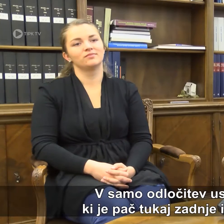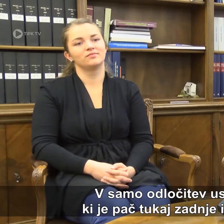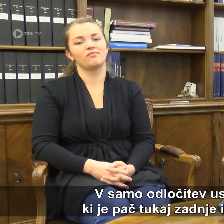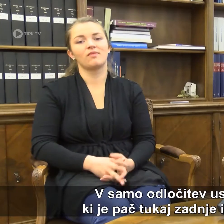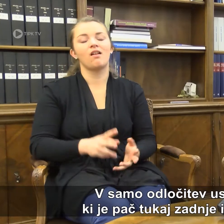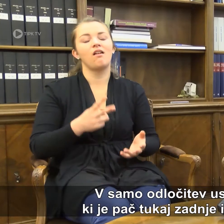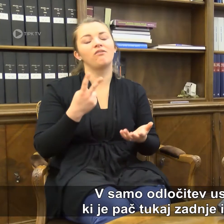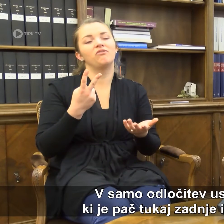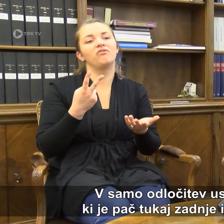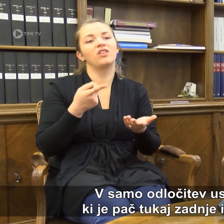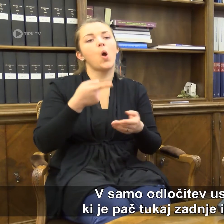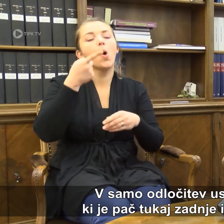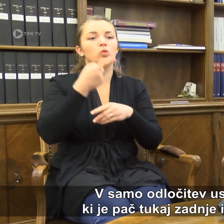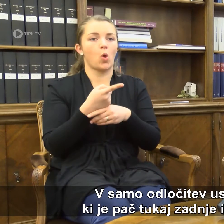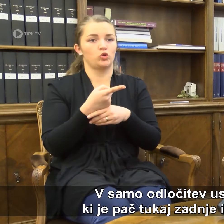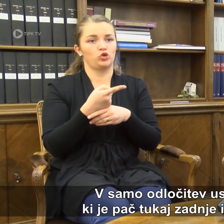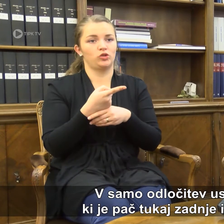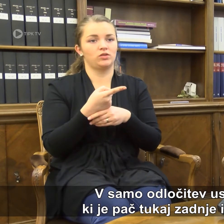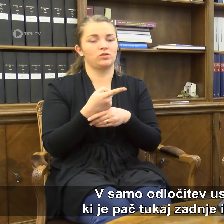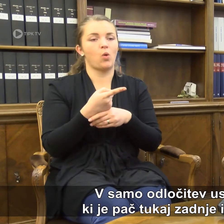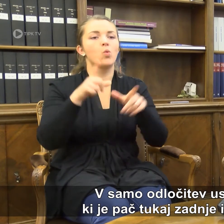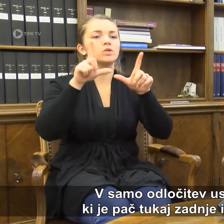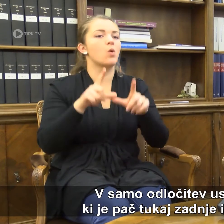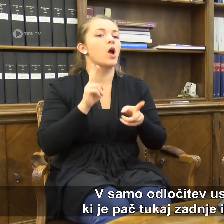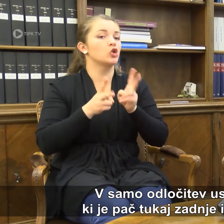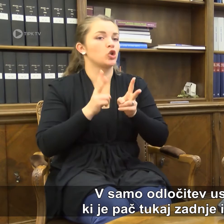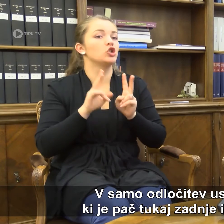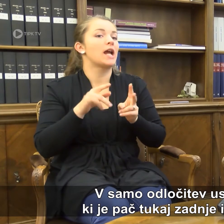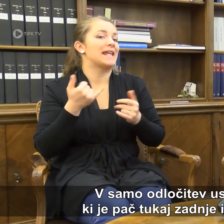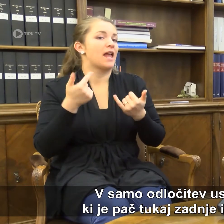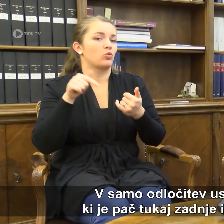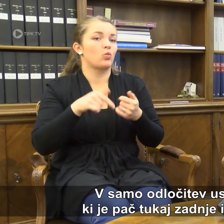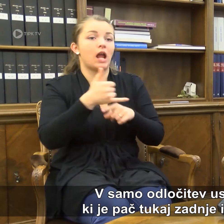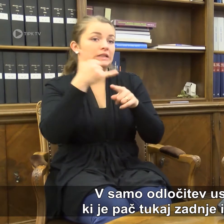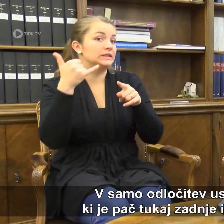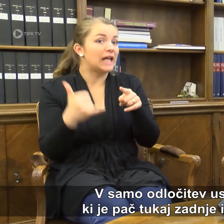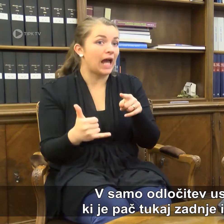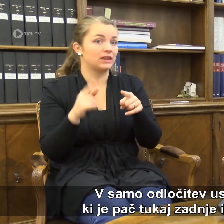Zdaj v samo odločitev ustavnega sodišča, ki je pač tukaj zadnja in